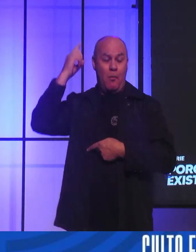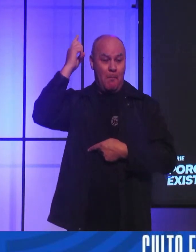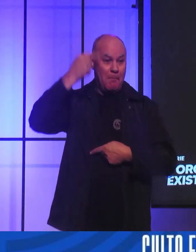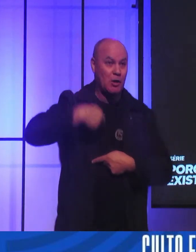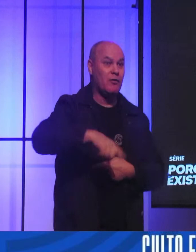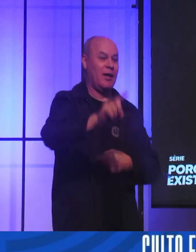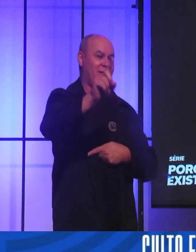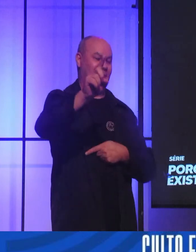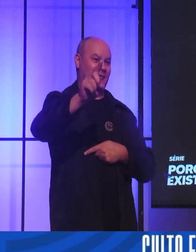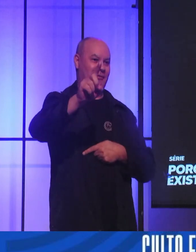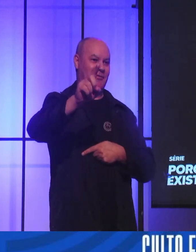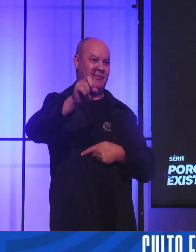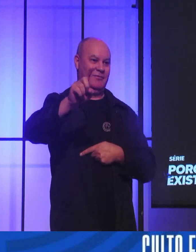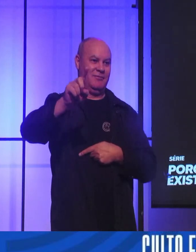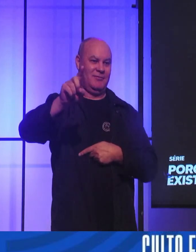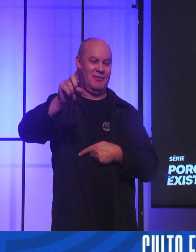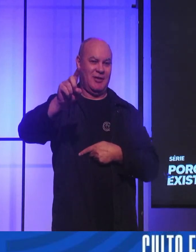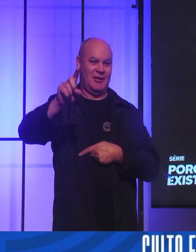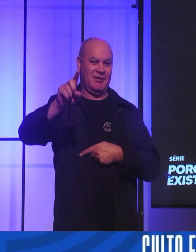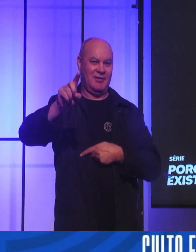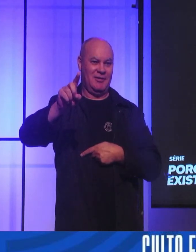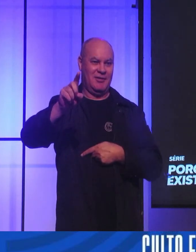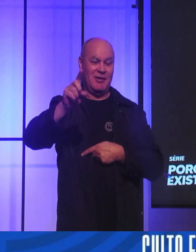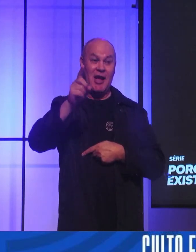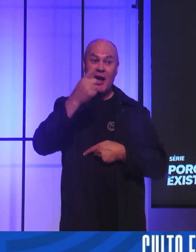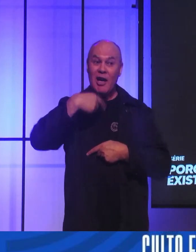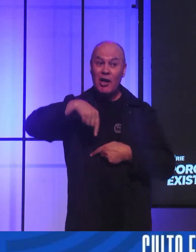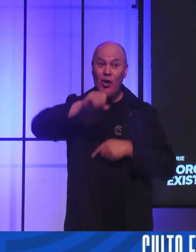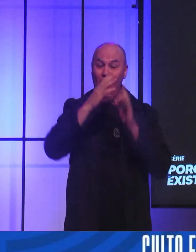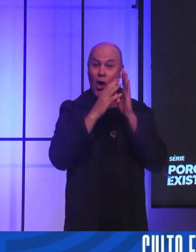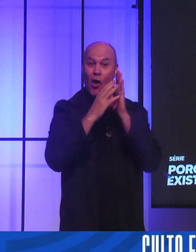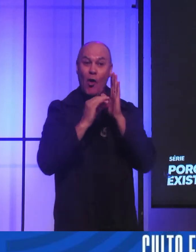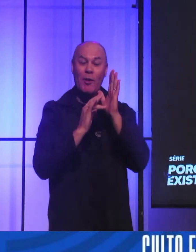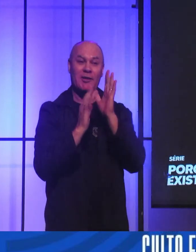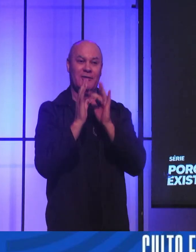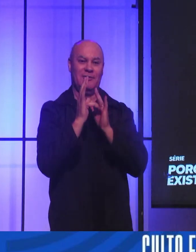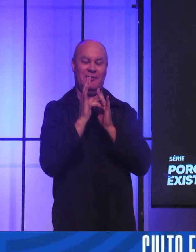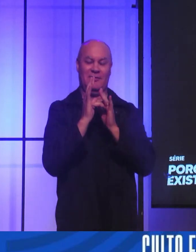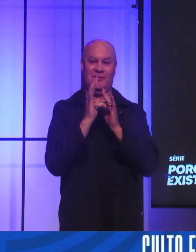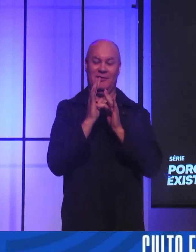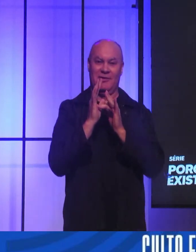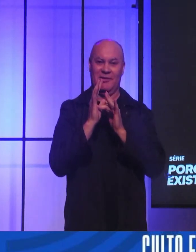João 17:18, na paráfrase a mensagem, quando Jesus diz assim,